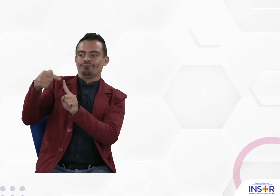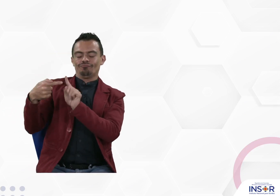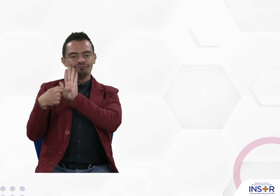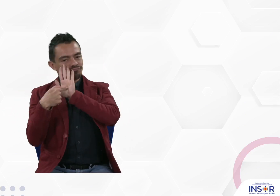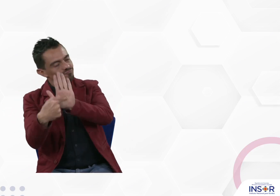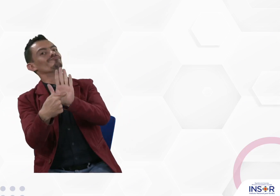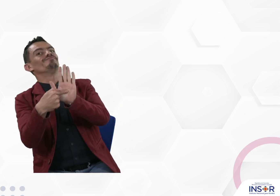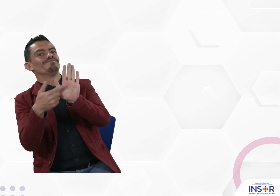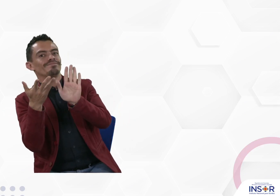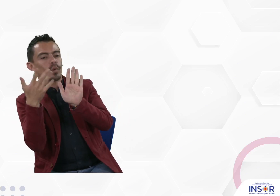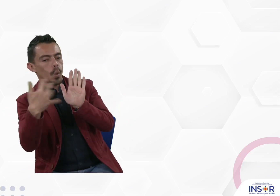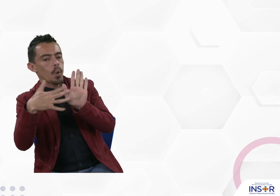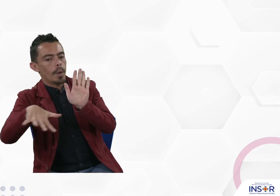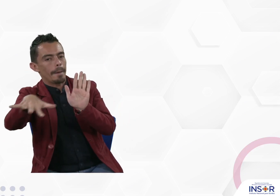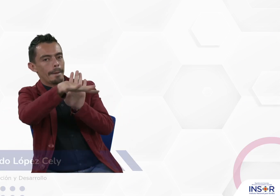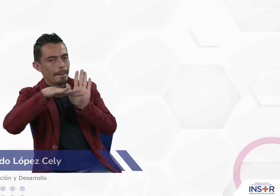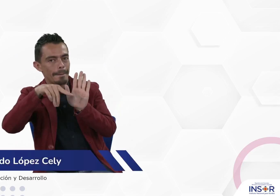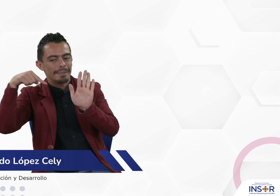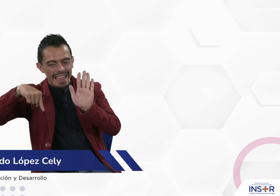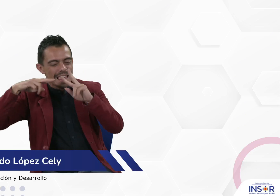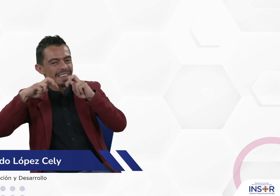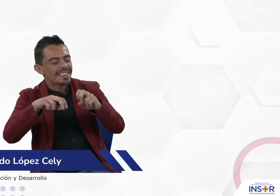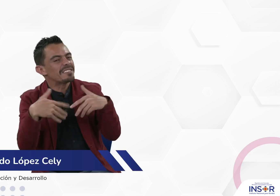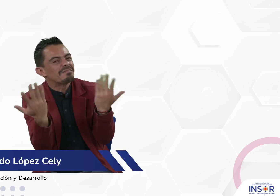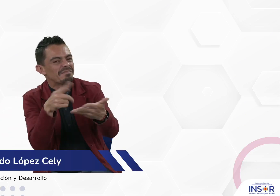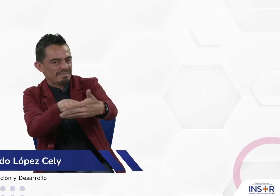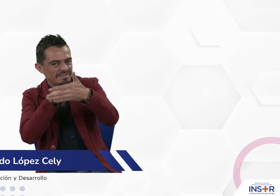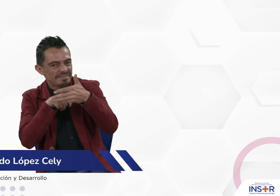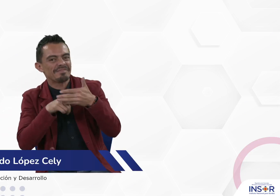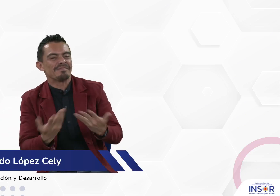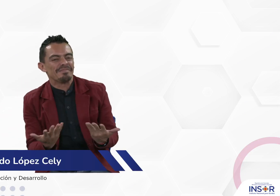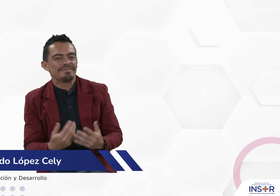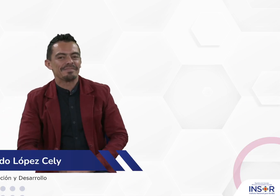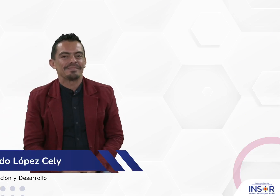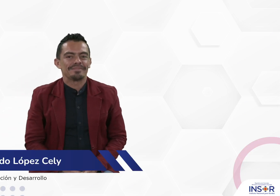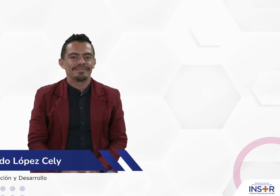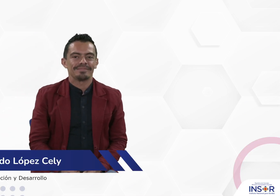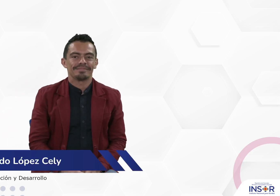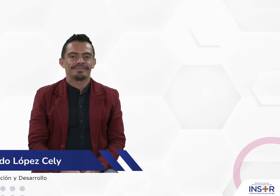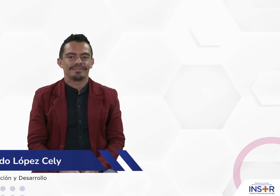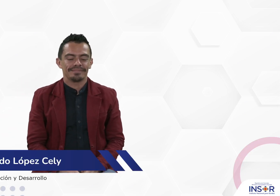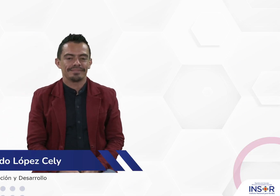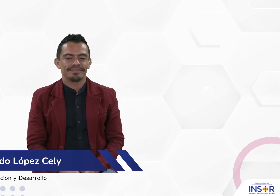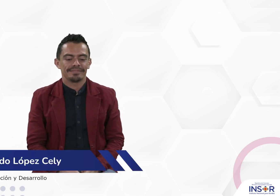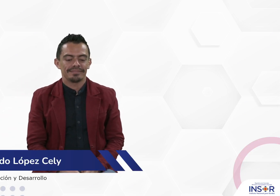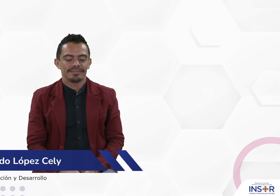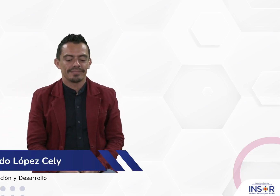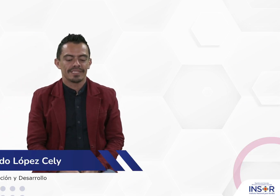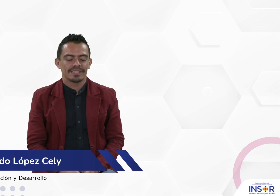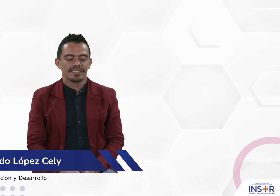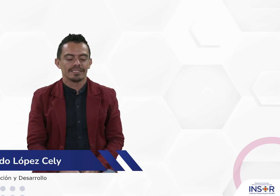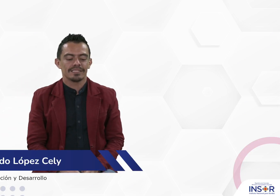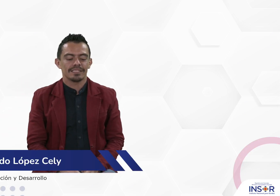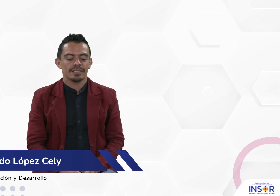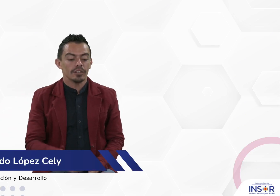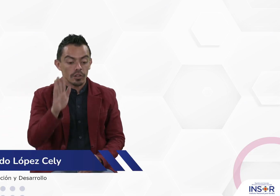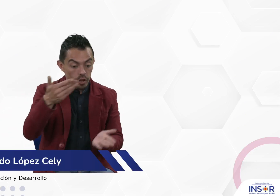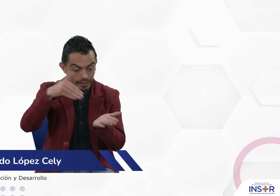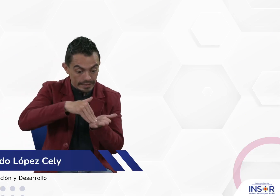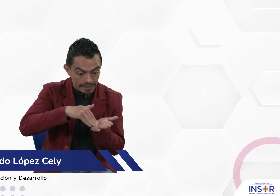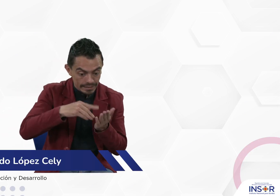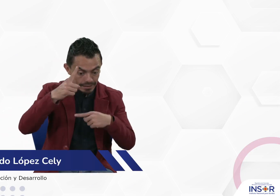sus investigaciones, qué hallazgos o conocimientos consideran importantes mostrar en estos diferentes